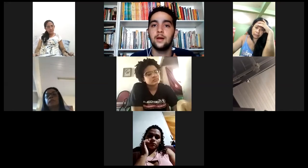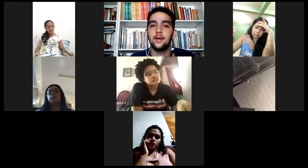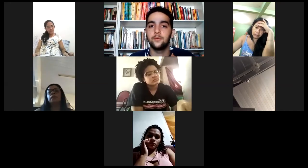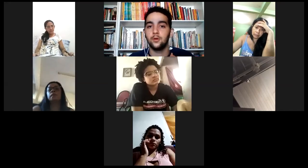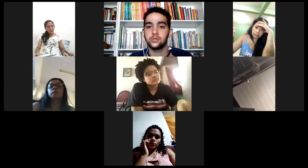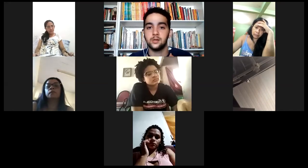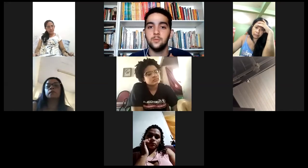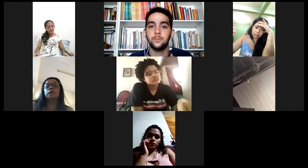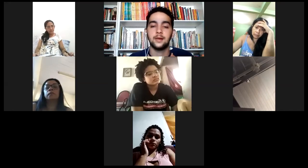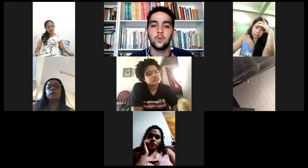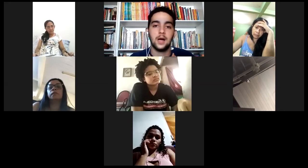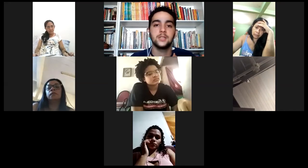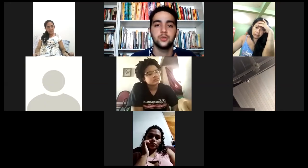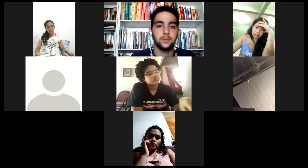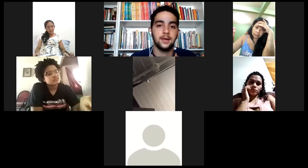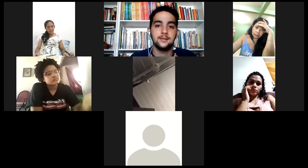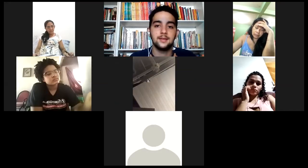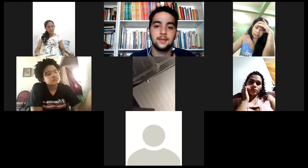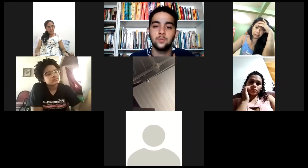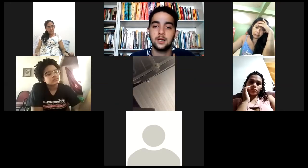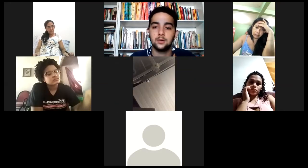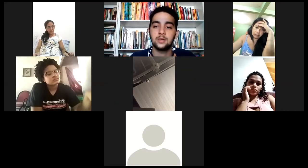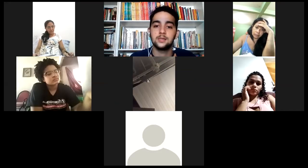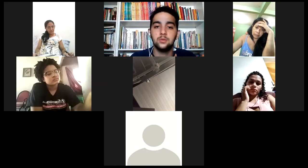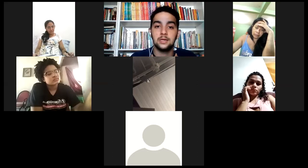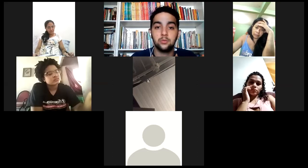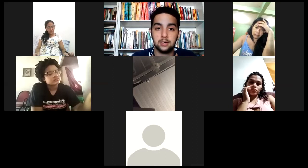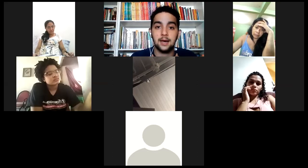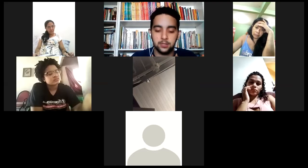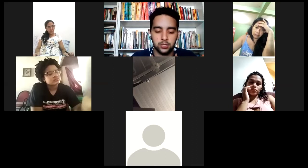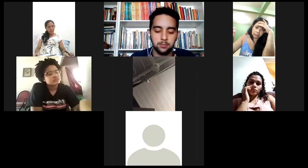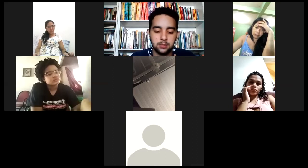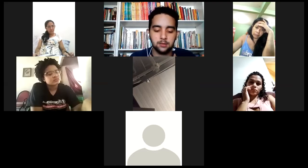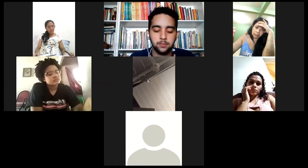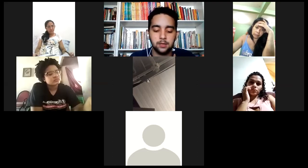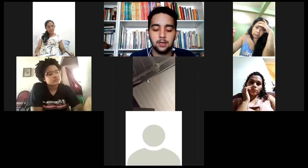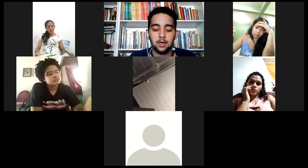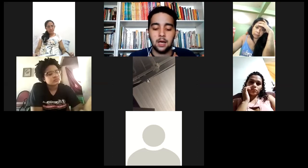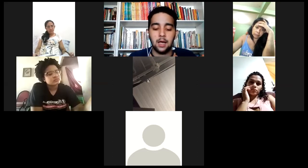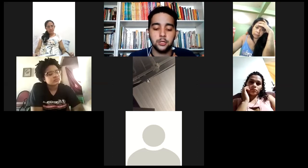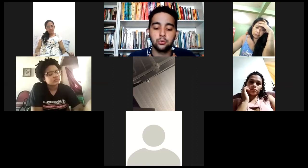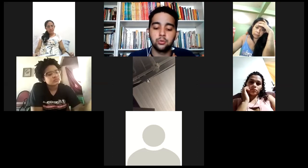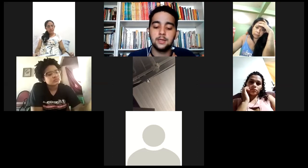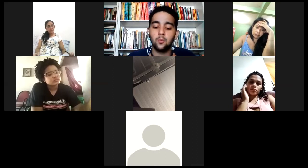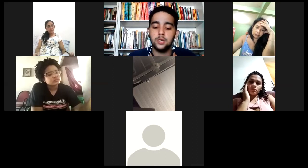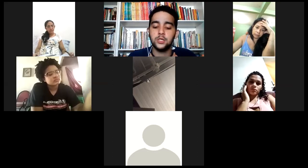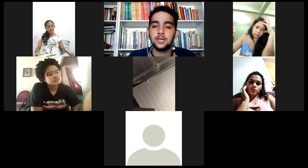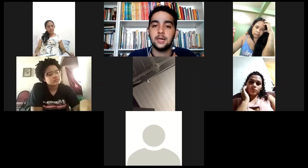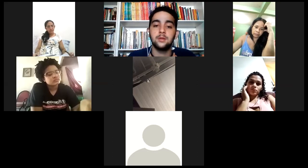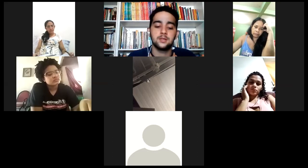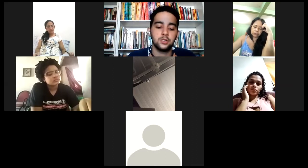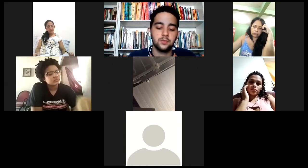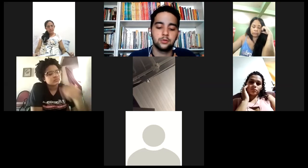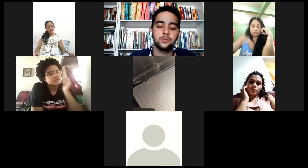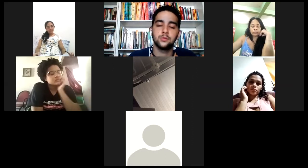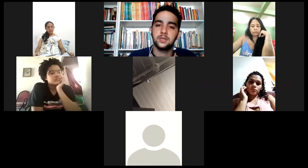é uma evolução para a linguagem do país, em que ter uma graduação dentro da área de Libras. A estrutura linguística da